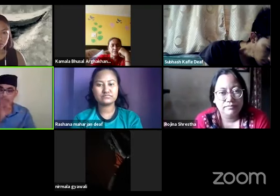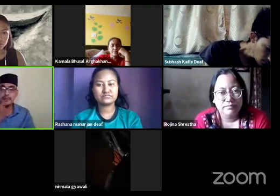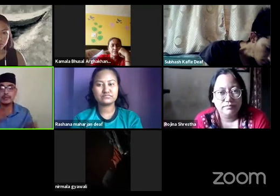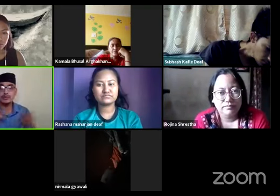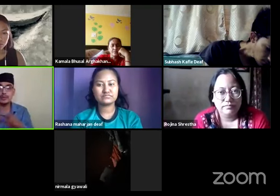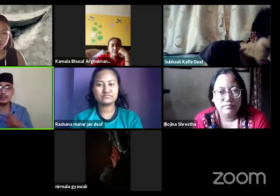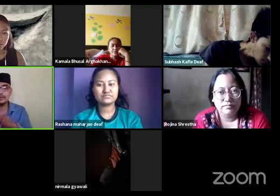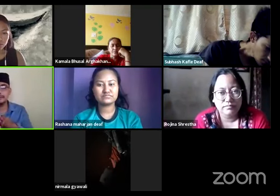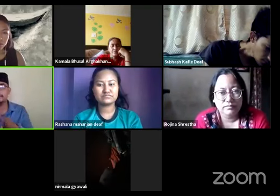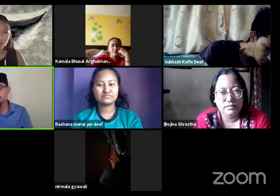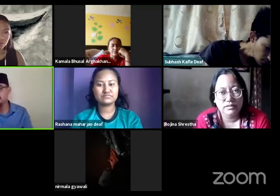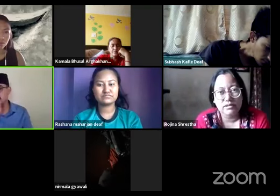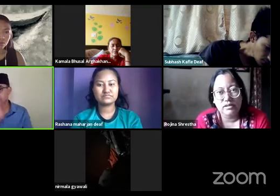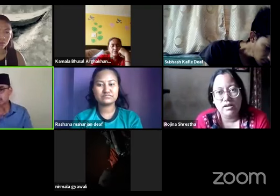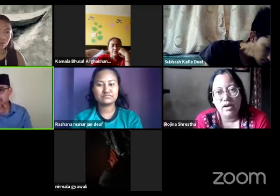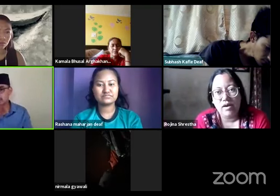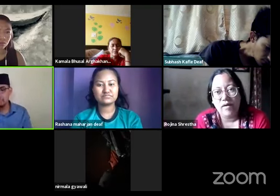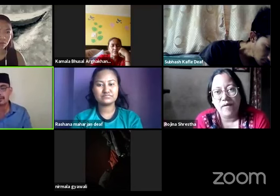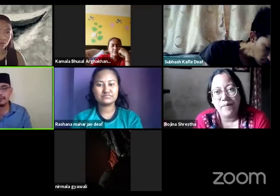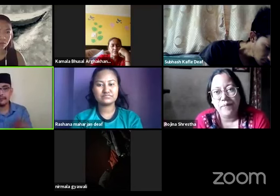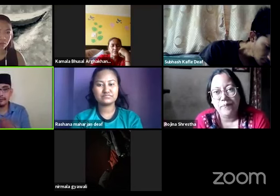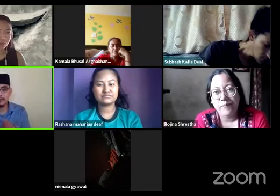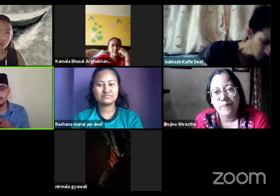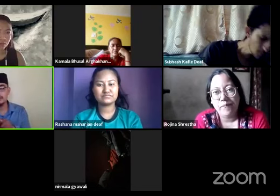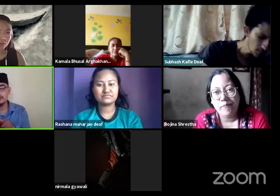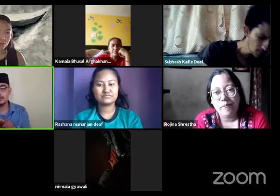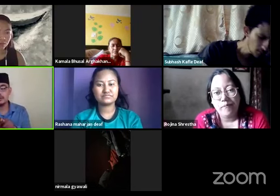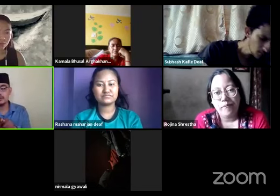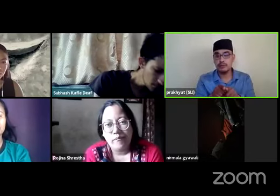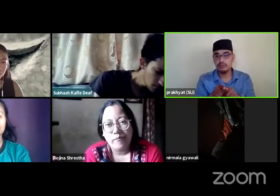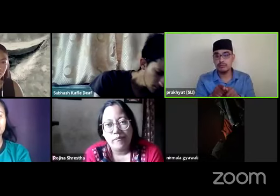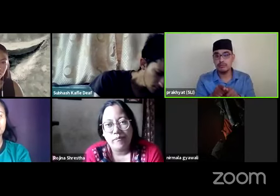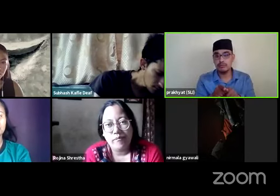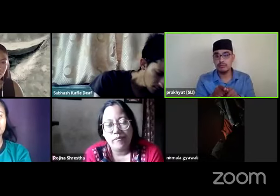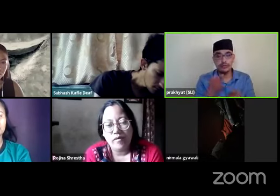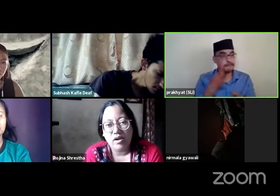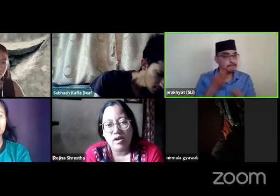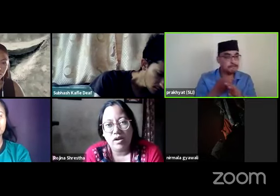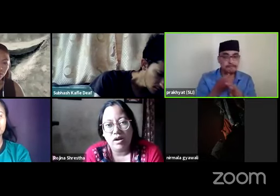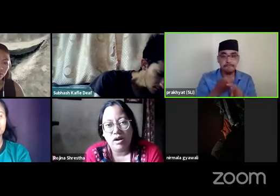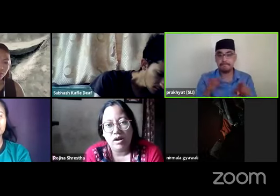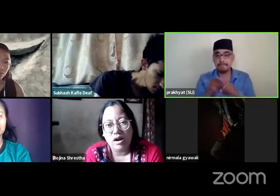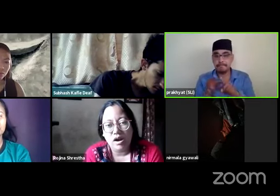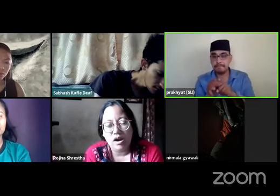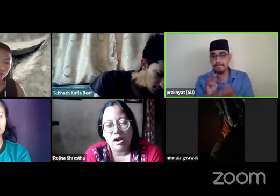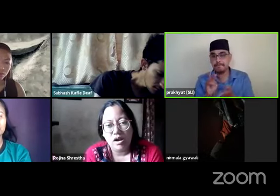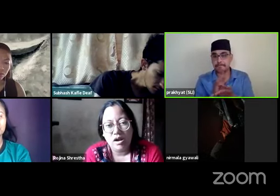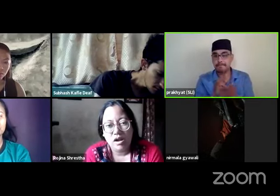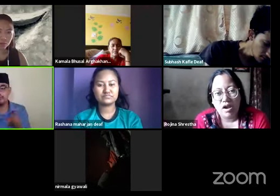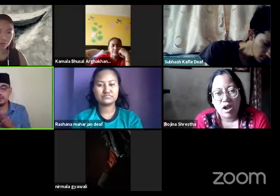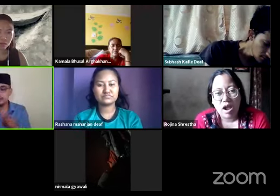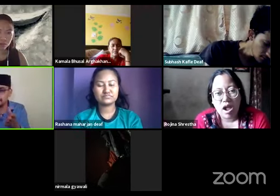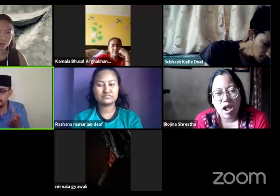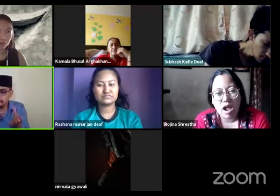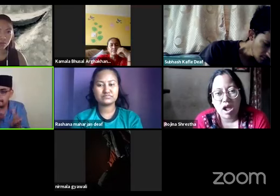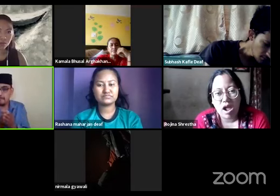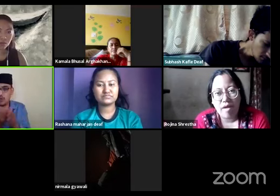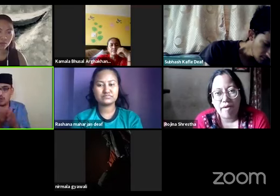पनि हुँदो रहेछ होइन त्यो कारणले गर्दाखेरि चाहिँ जति पनि आका इनपुटहरू छन् ती सबैलाई लिएर चाहिँ आगामी दिनमा चाहिँ हामीले